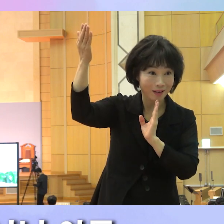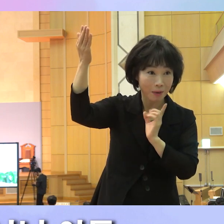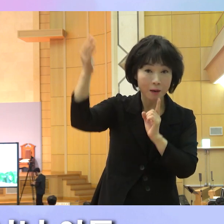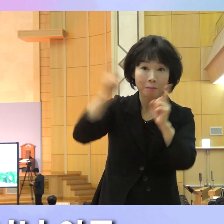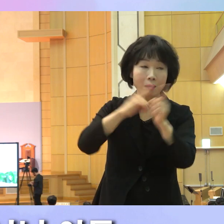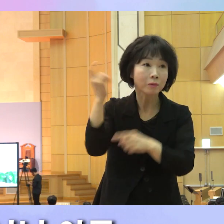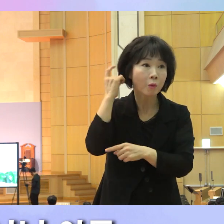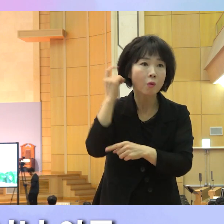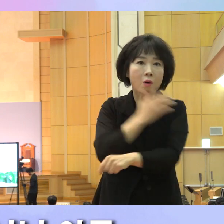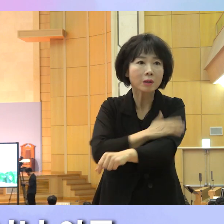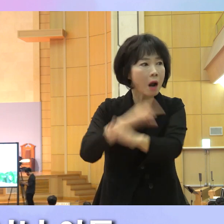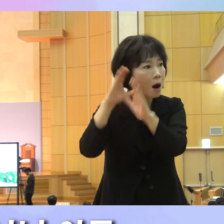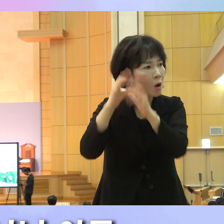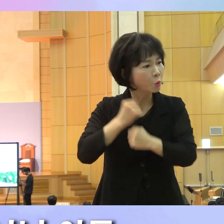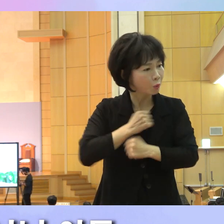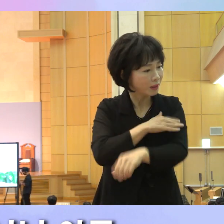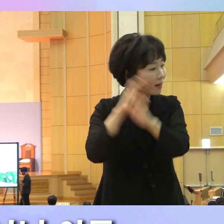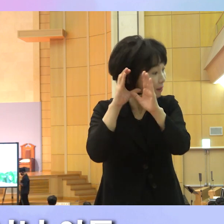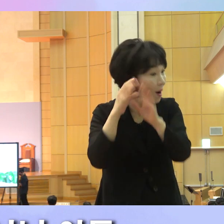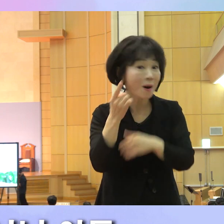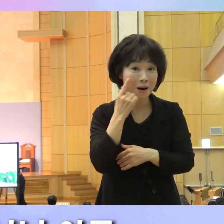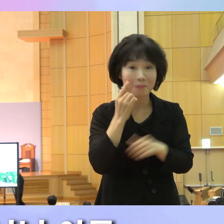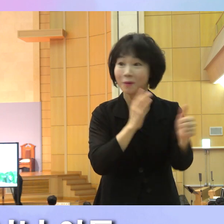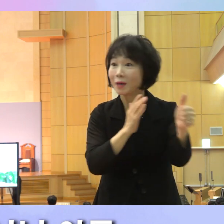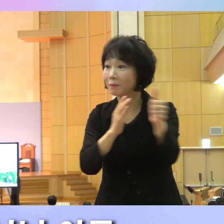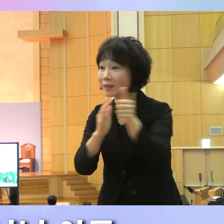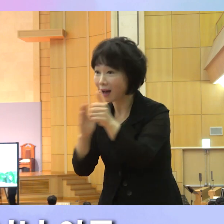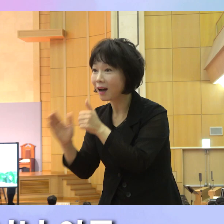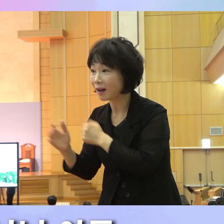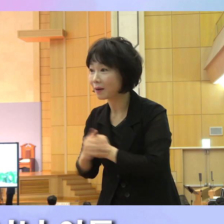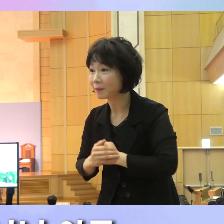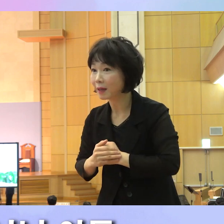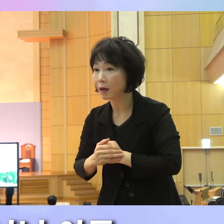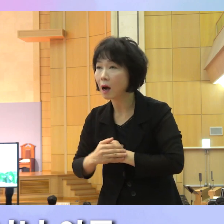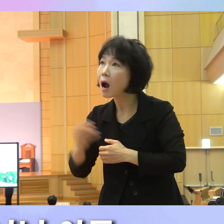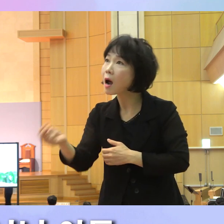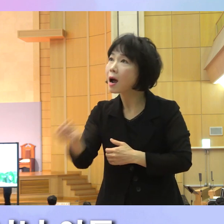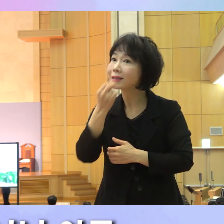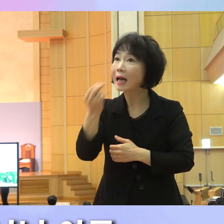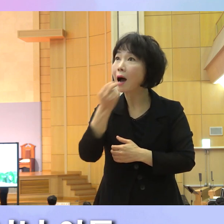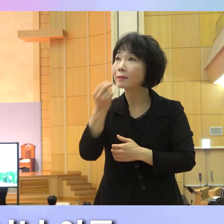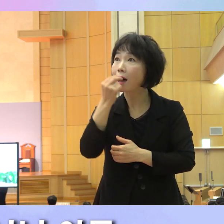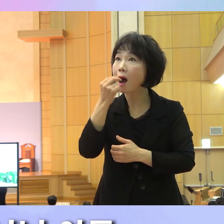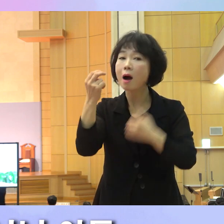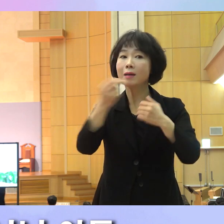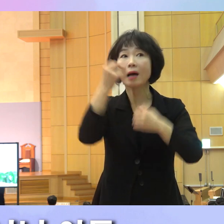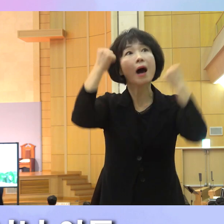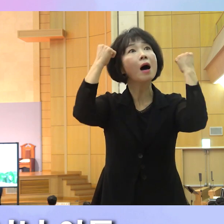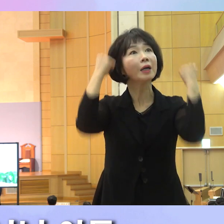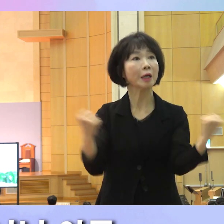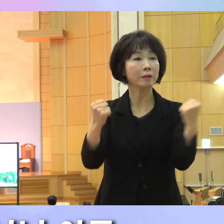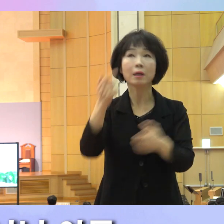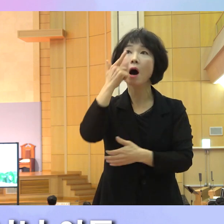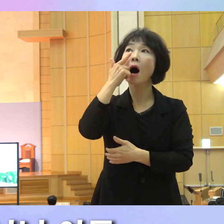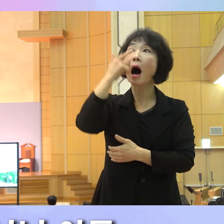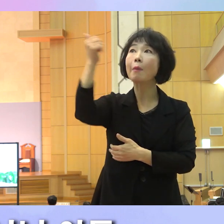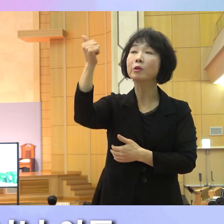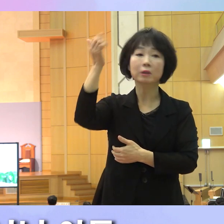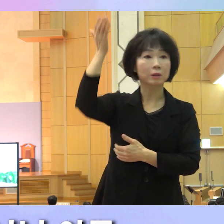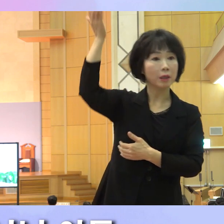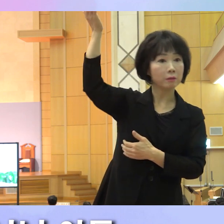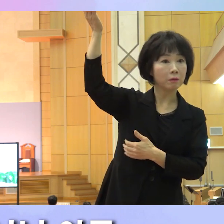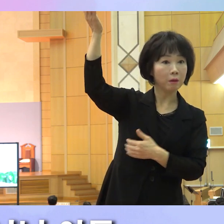여러분 좀 잘 명심하고 말씀을 들으시면 좋겠습니다. 살아계신